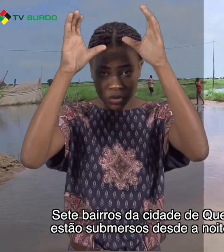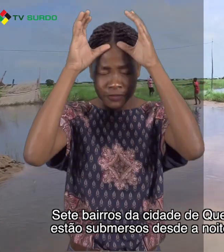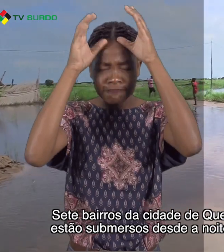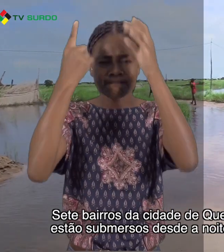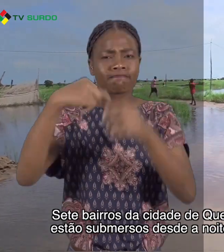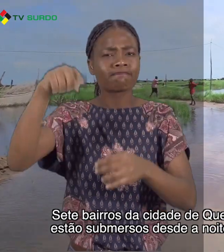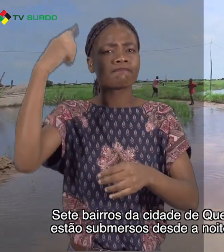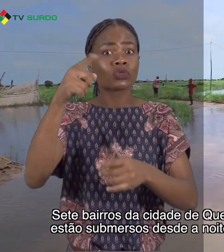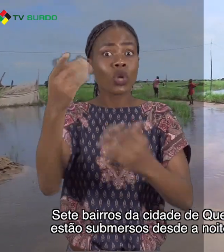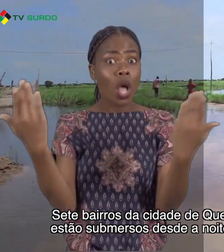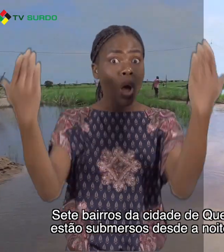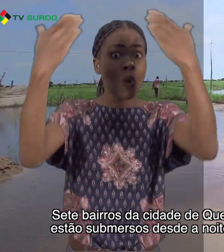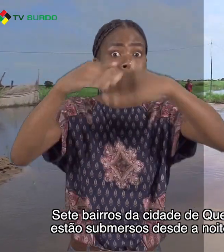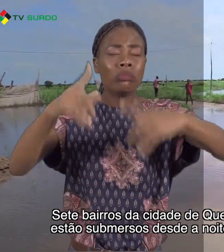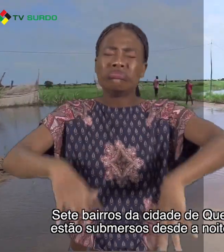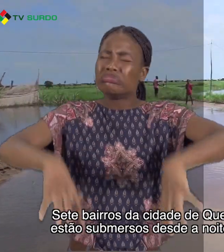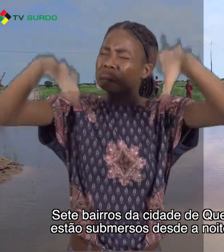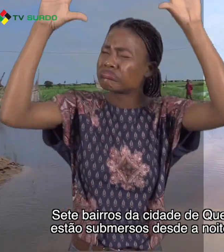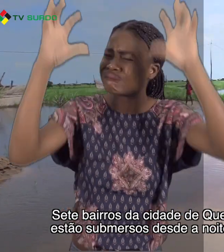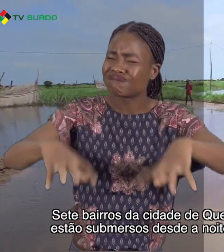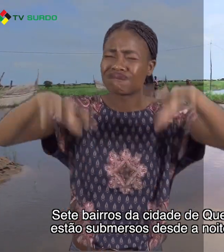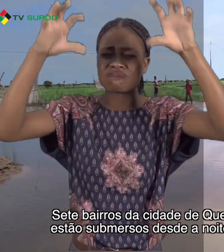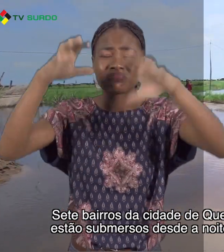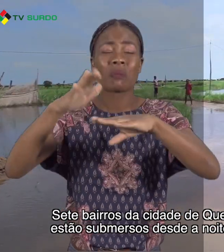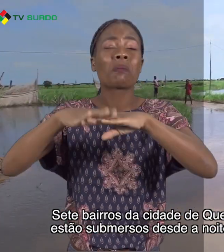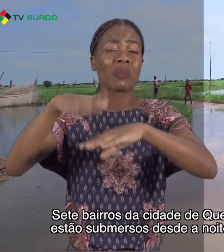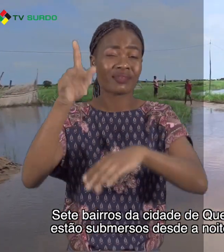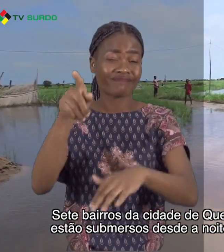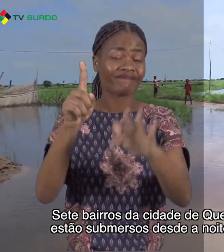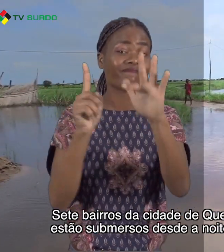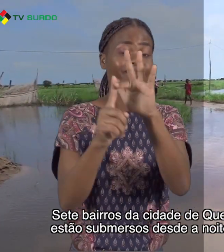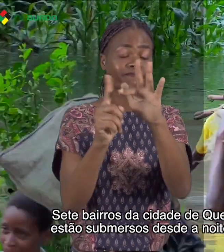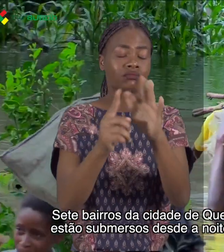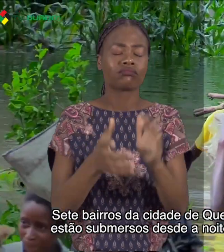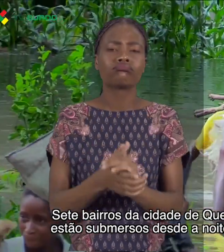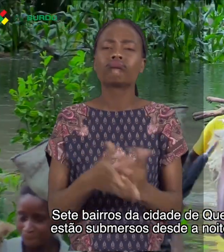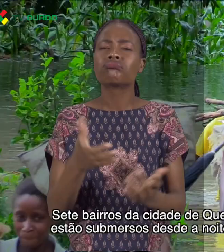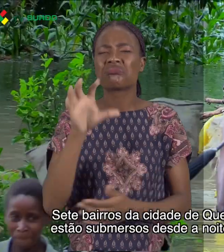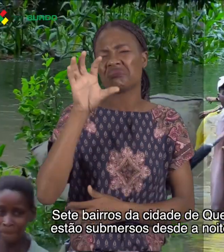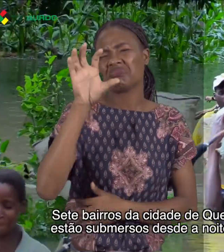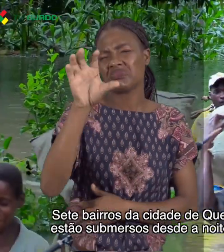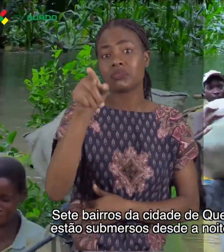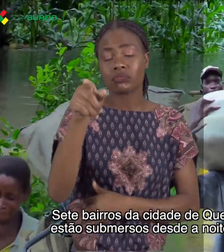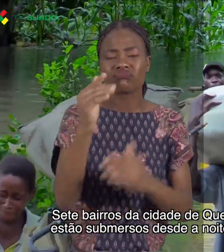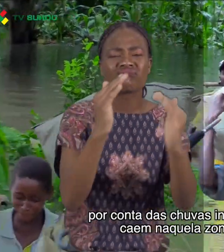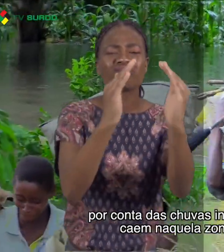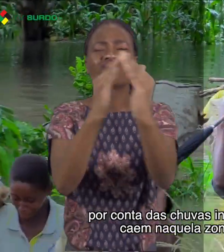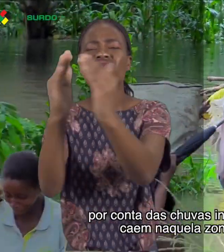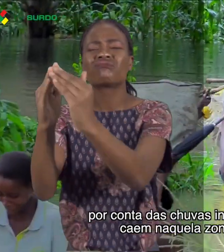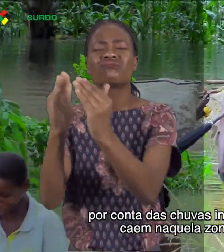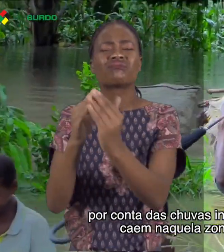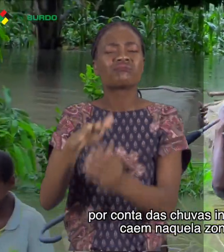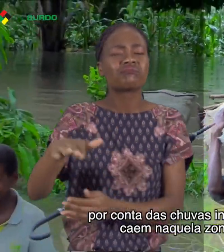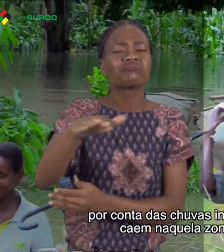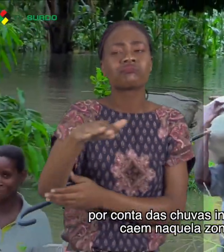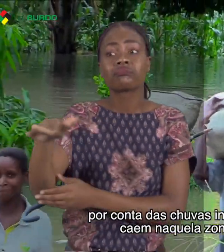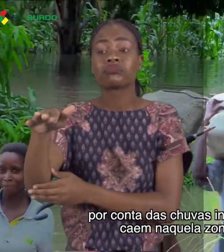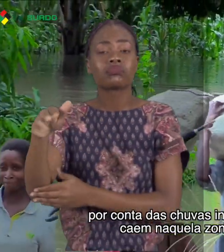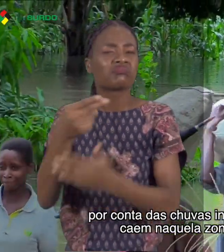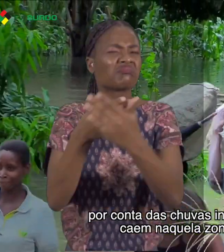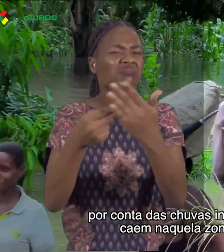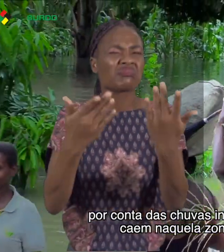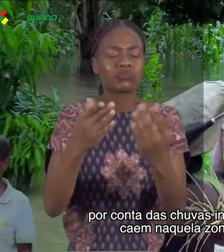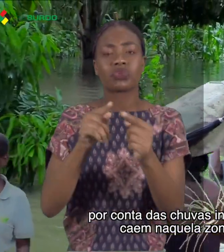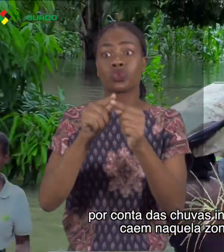Sete bairros da cidade de Kilimane, na Zambésia, estão submersos desde a noite da última terça-feira por conta das chuvas